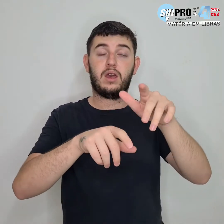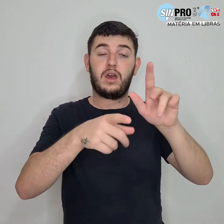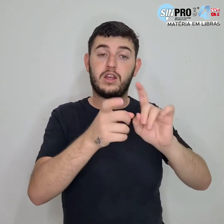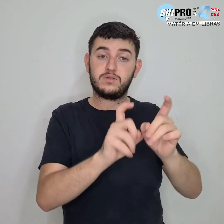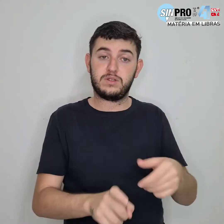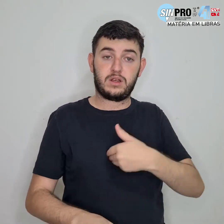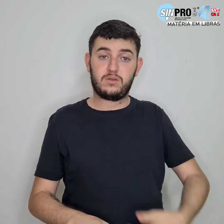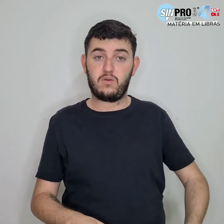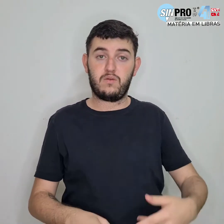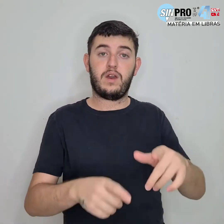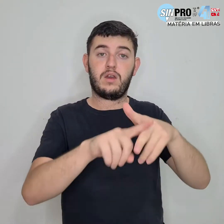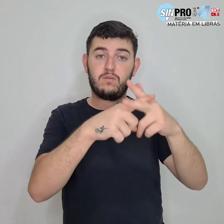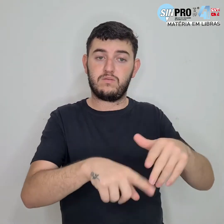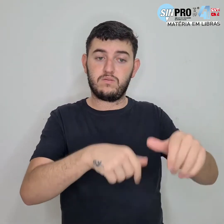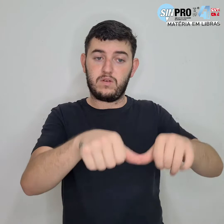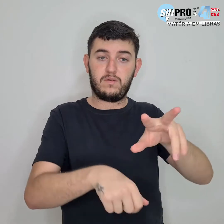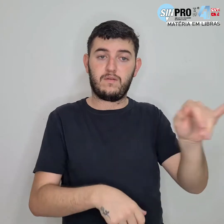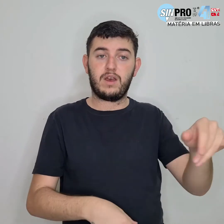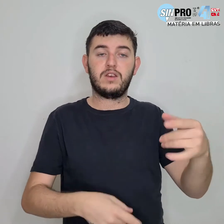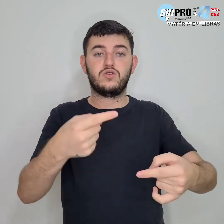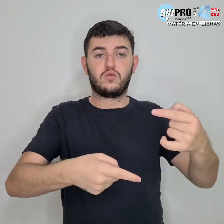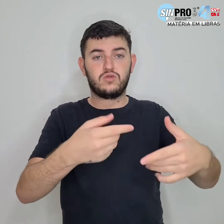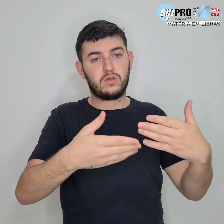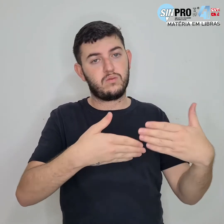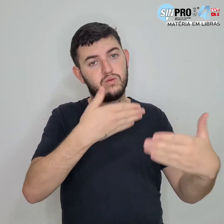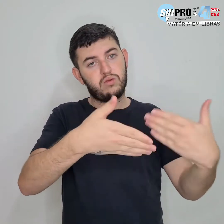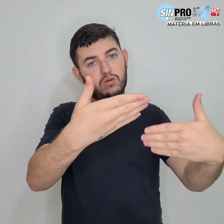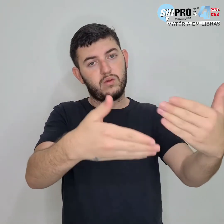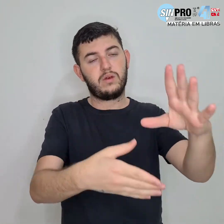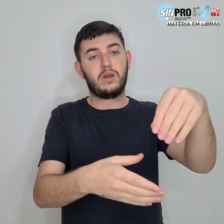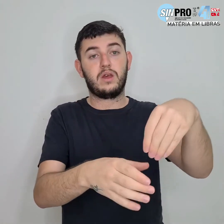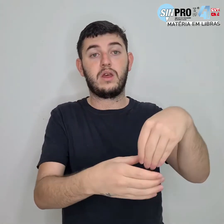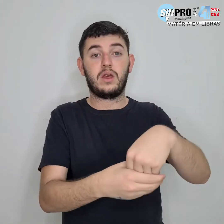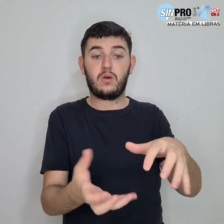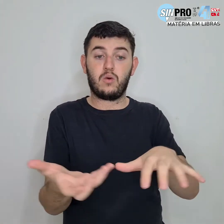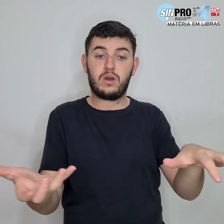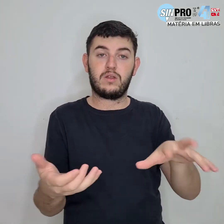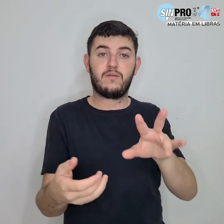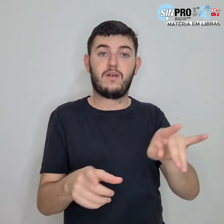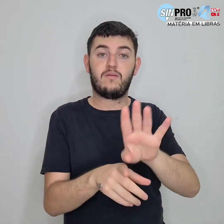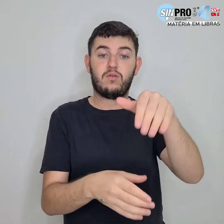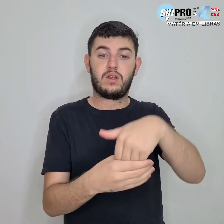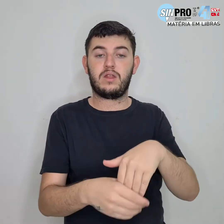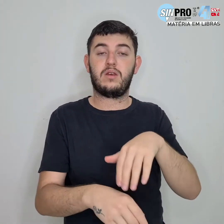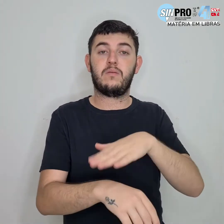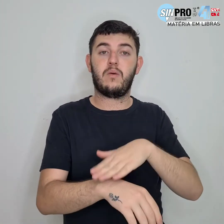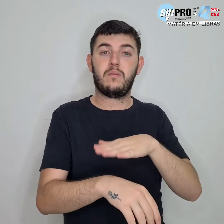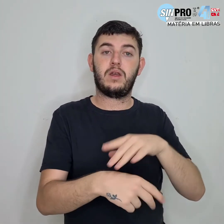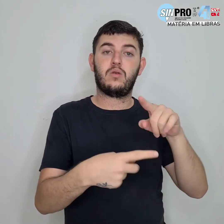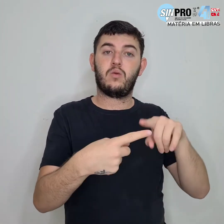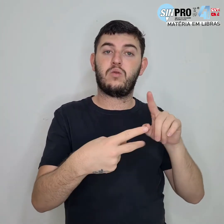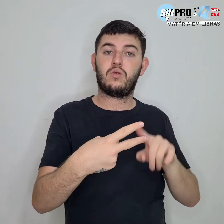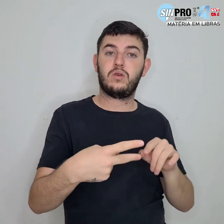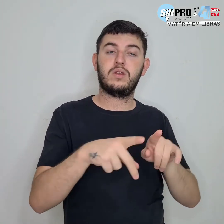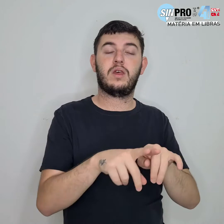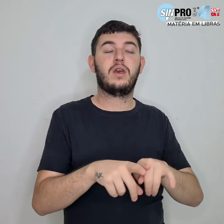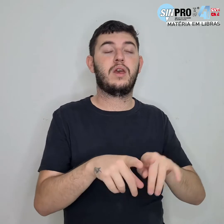próximas semanas no Congresso Nacional. Ela deverá passar por votação em 2 turnos, tanto na Câmara quanto